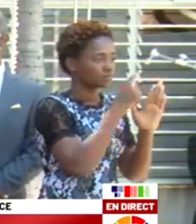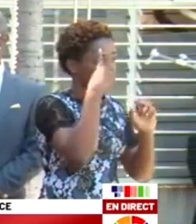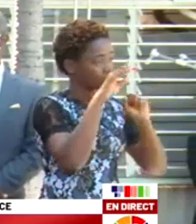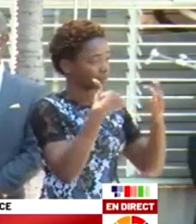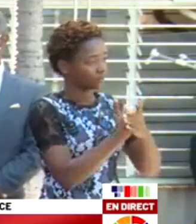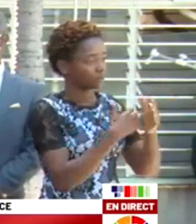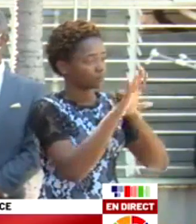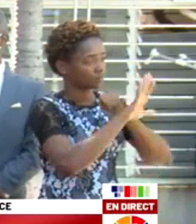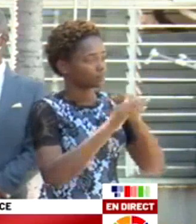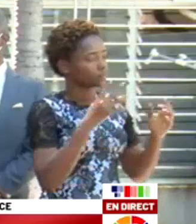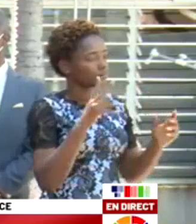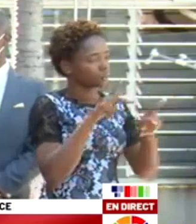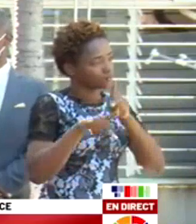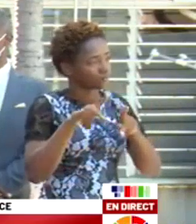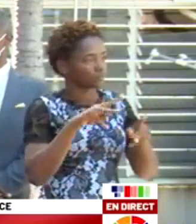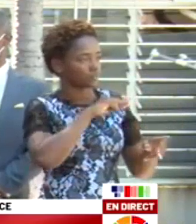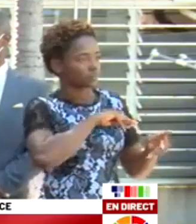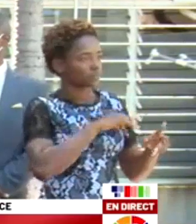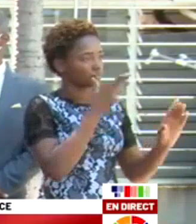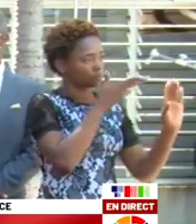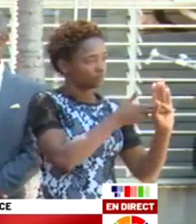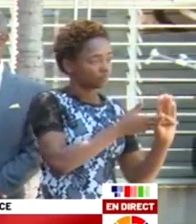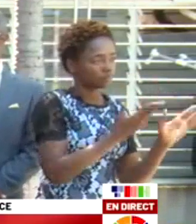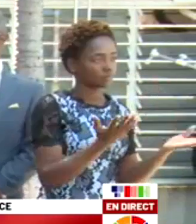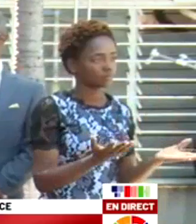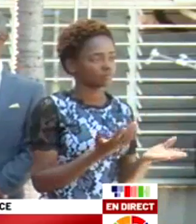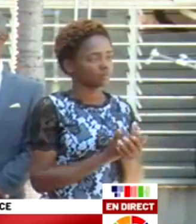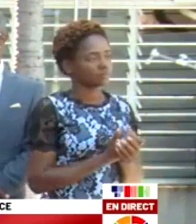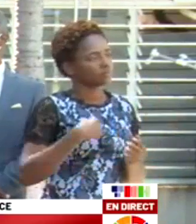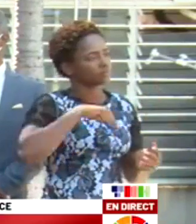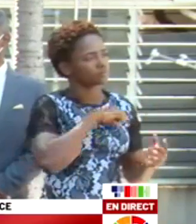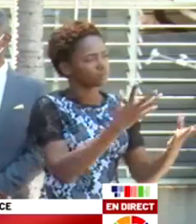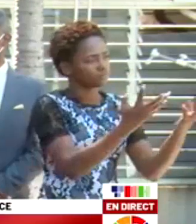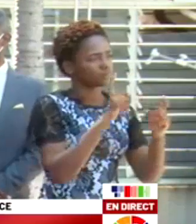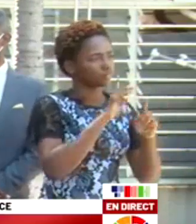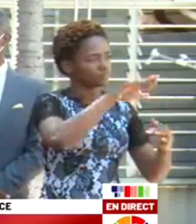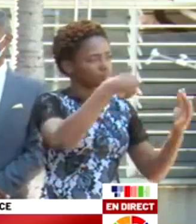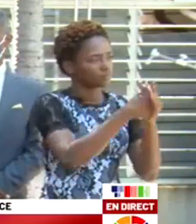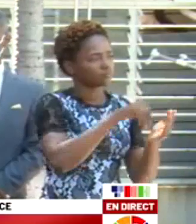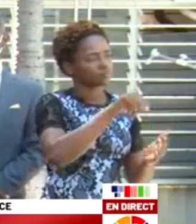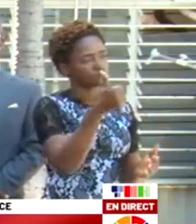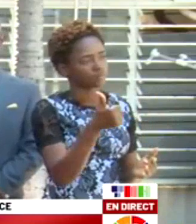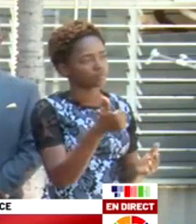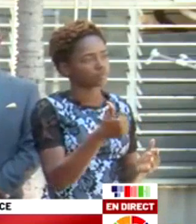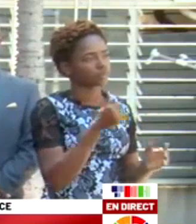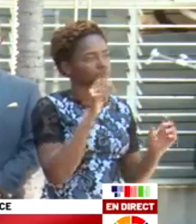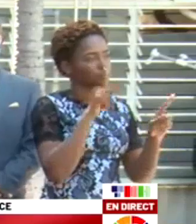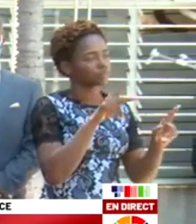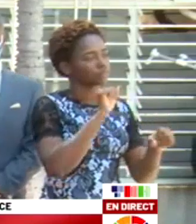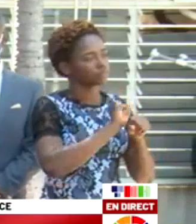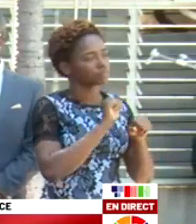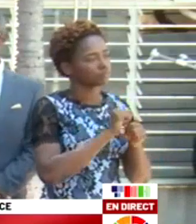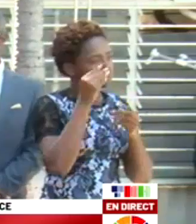de ministère intérieur. Nous voulons parler de toute l'entité qui travaille dans les affaires de renseignement